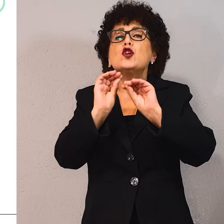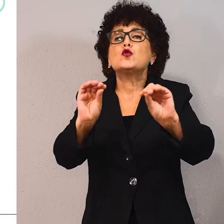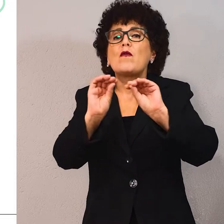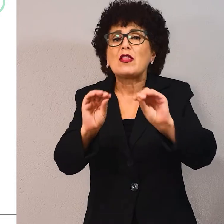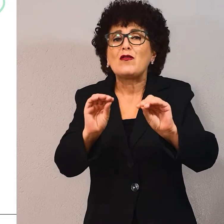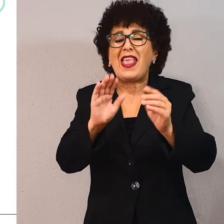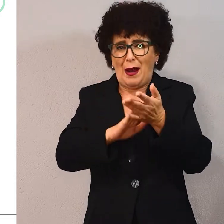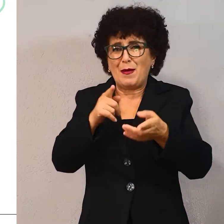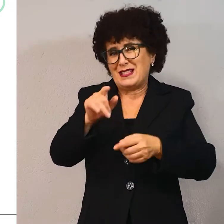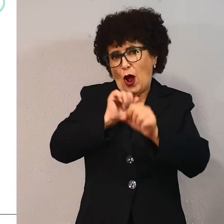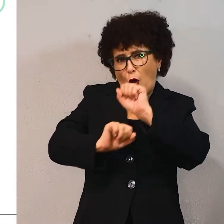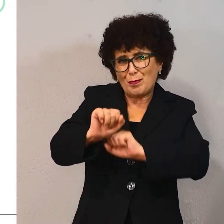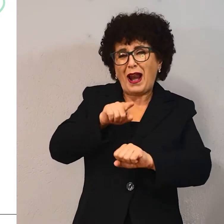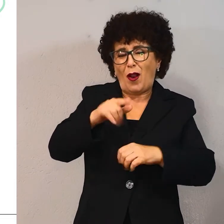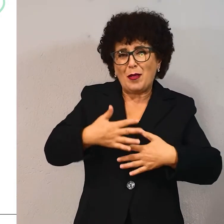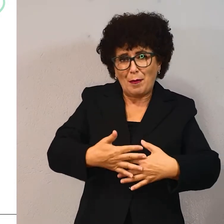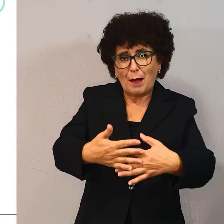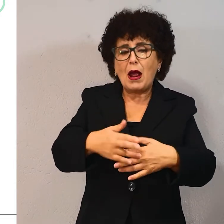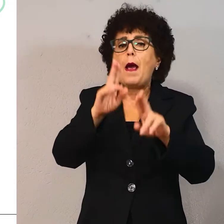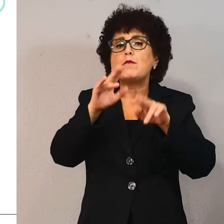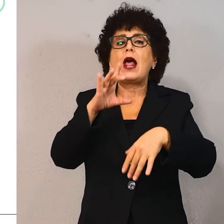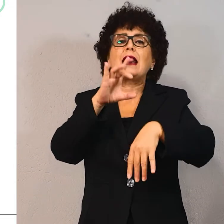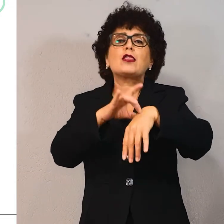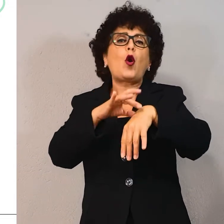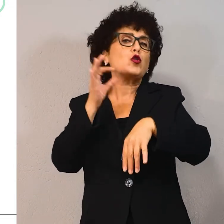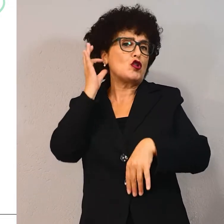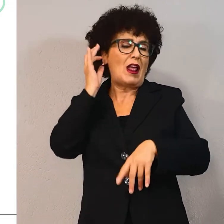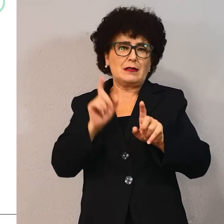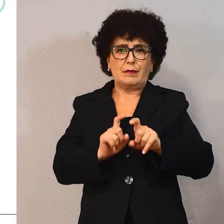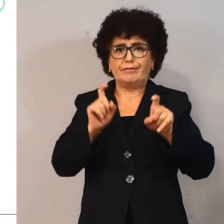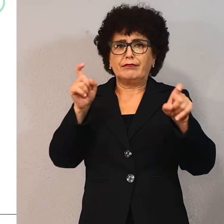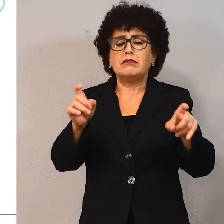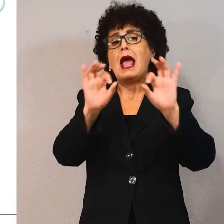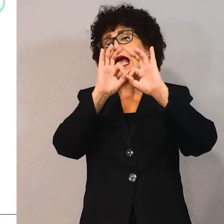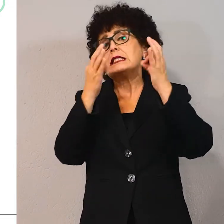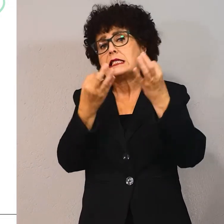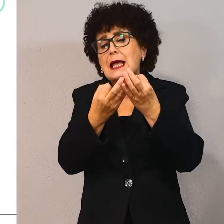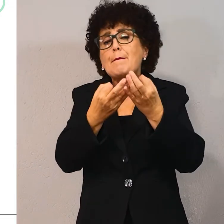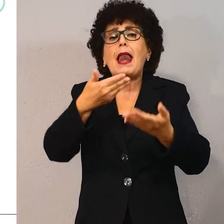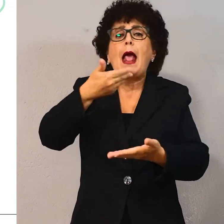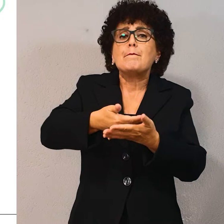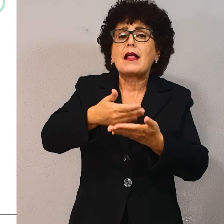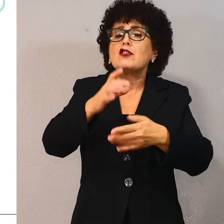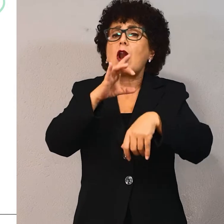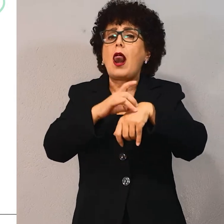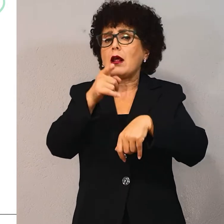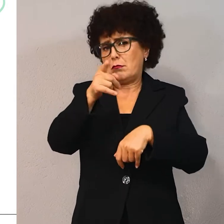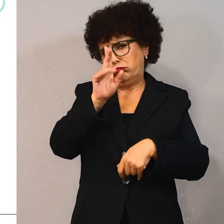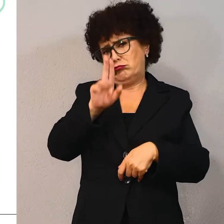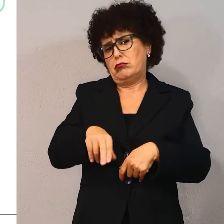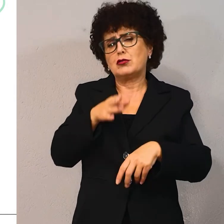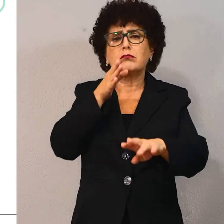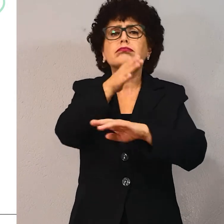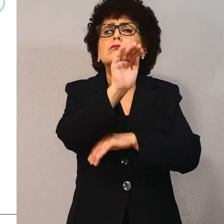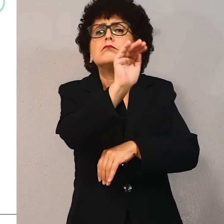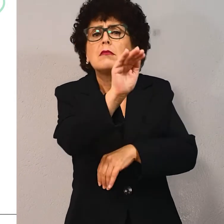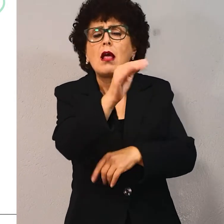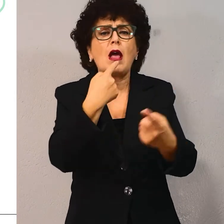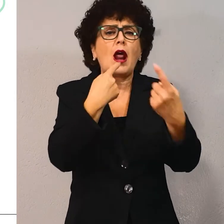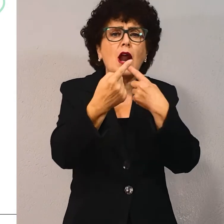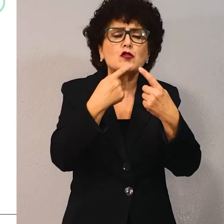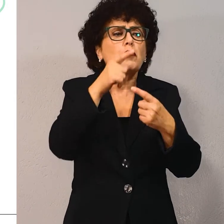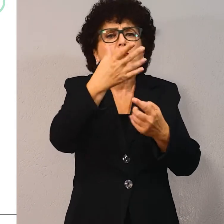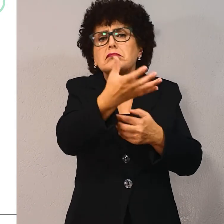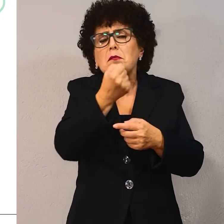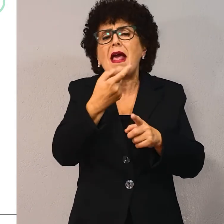Советувањето за контрацепција може да го прави гинеколог, семеен или матичен лекар на кој можеш да му се обратиш за да